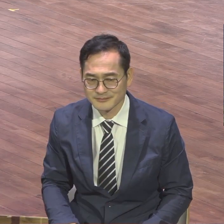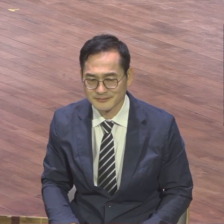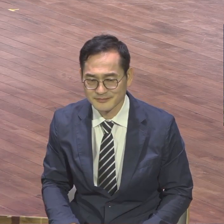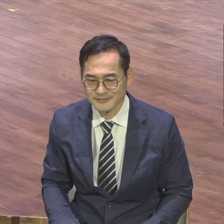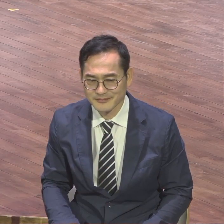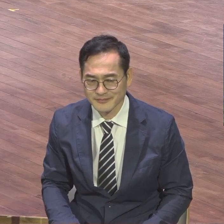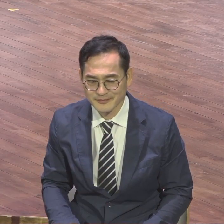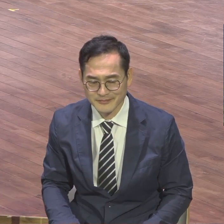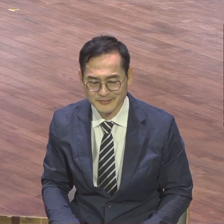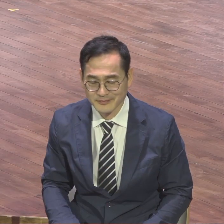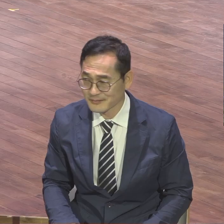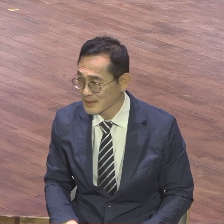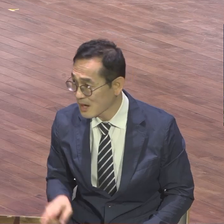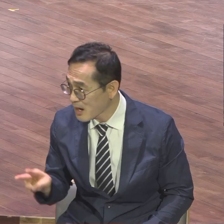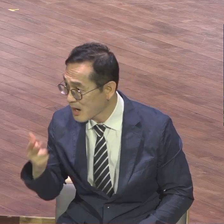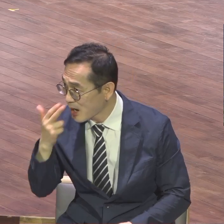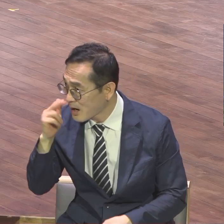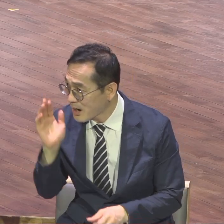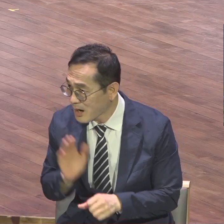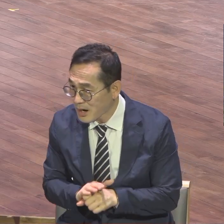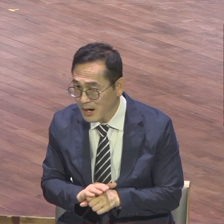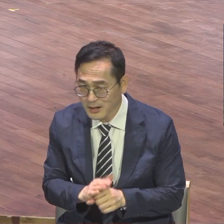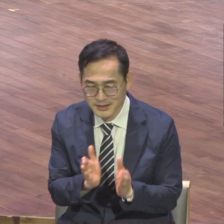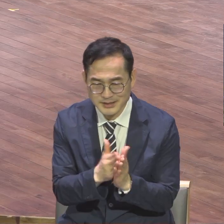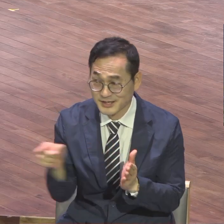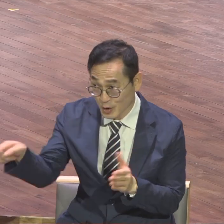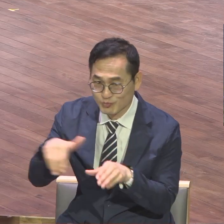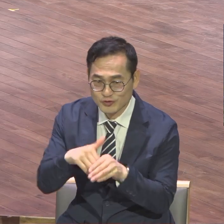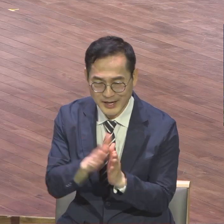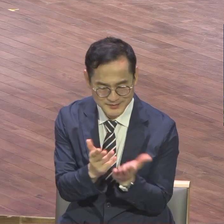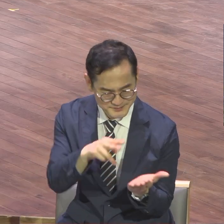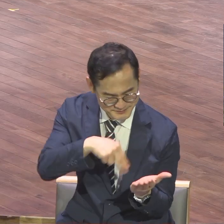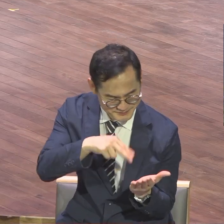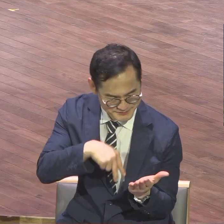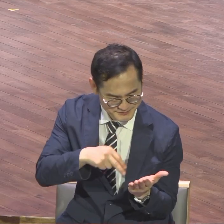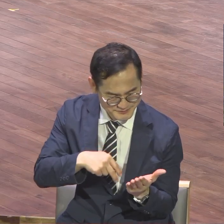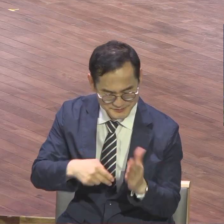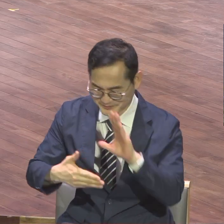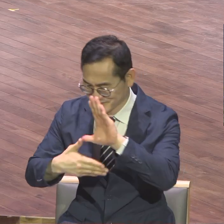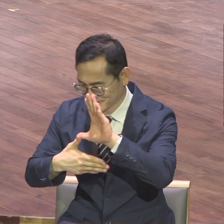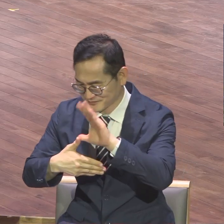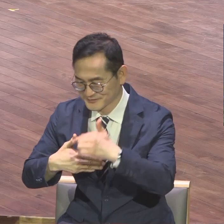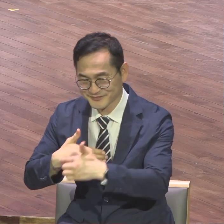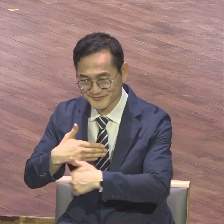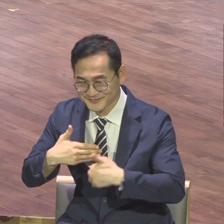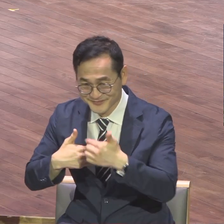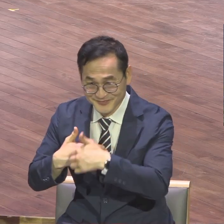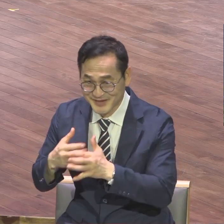어떻게 그럴 수가 있나 이런데 책을 읽어보니까 남미 사람들 들어가면 끝이요.